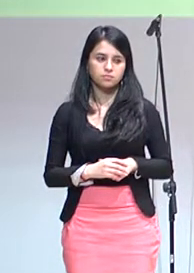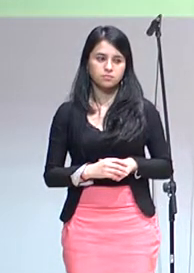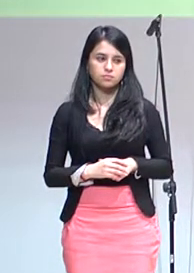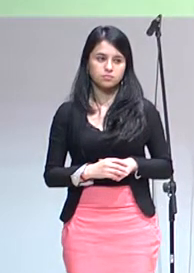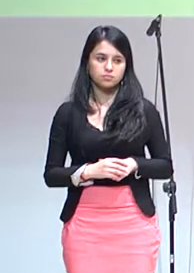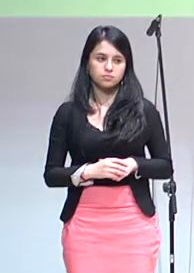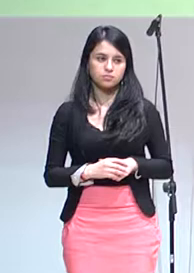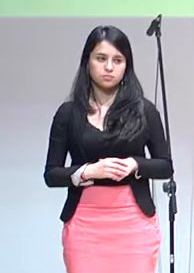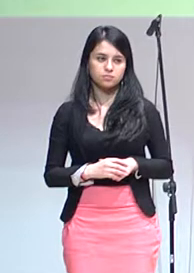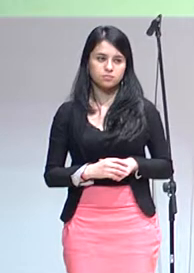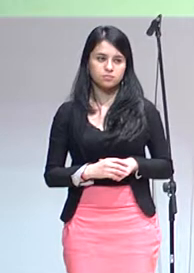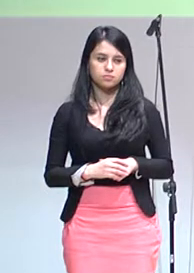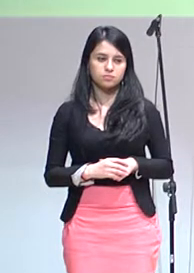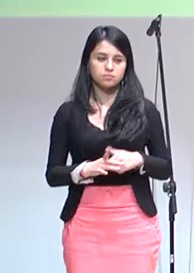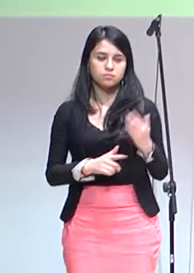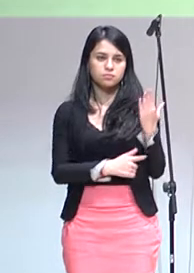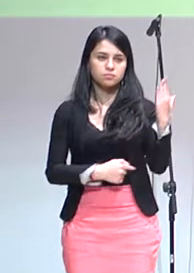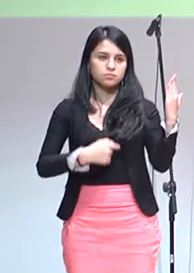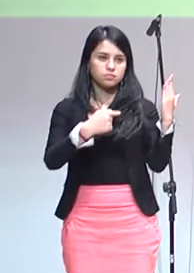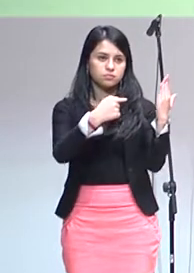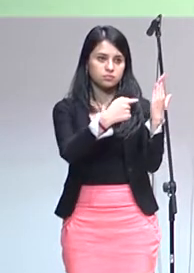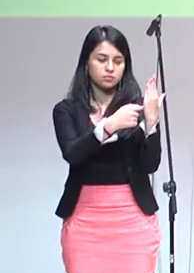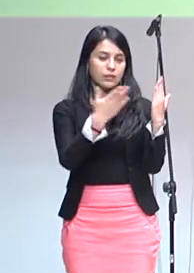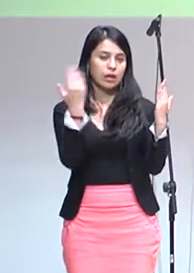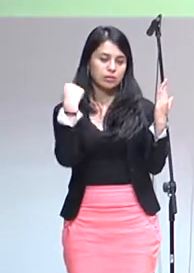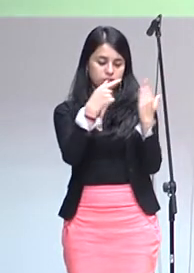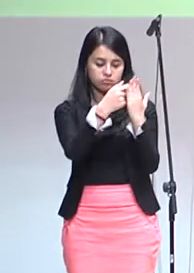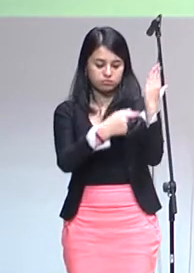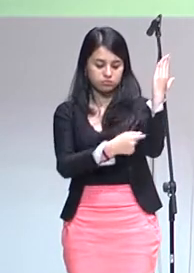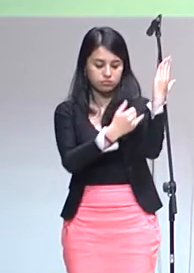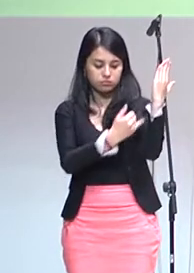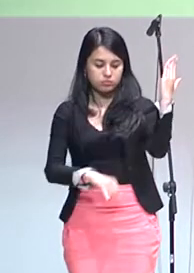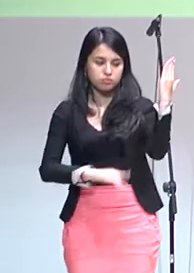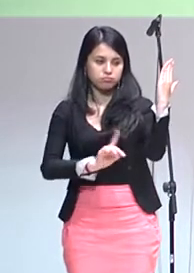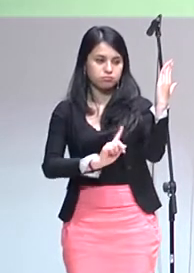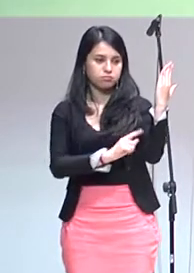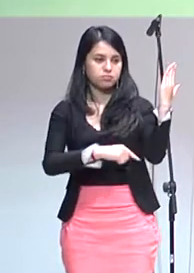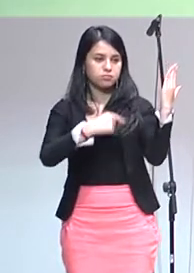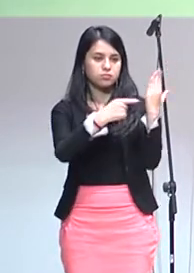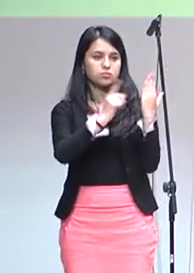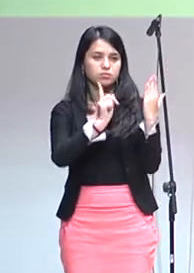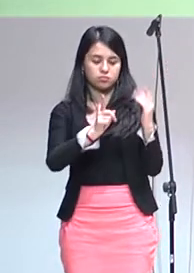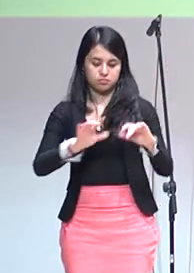Estamos en la clasificación B, peleando la clasificación A por todo el trabajo que hemos hecho. Bueno,